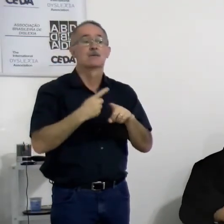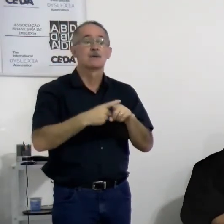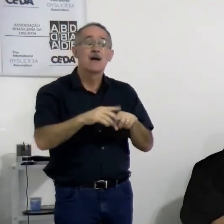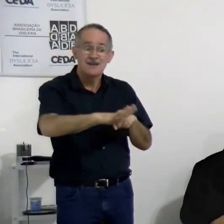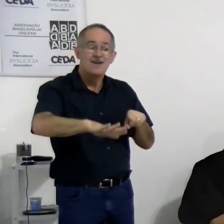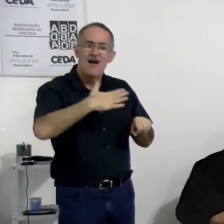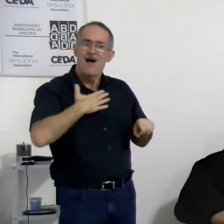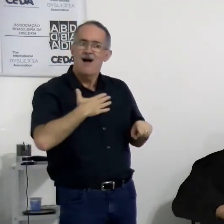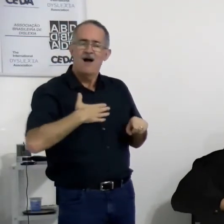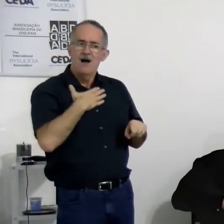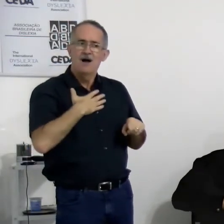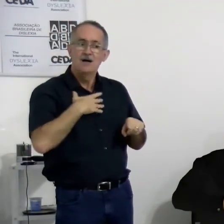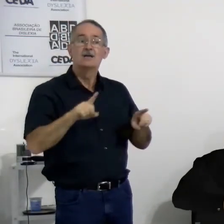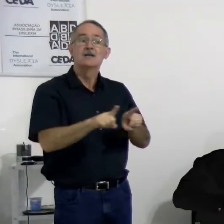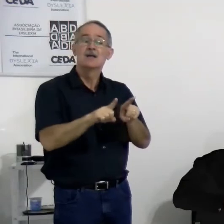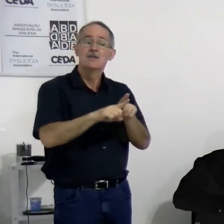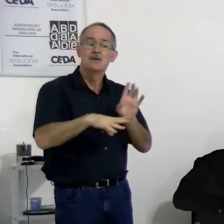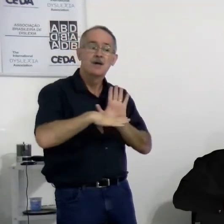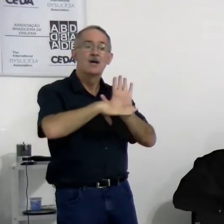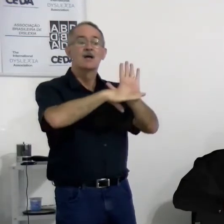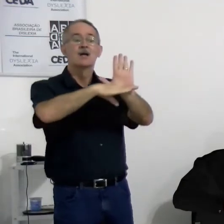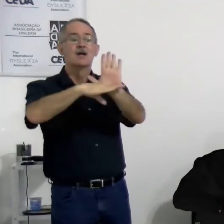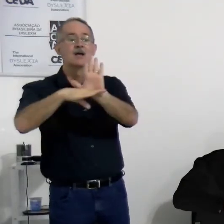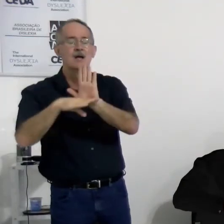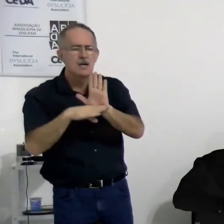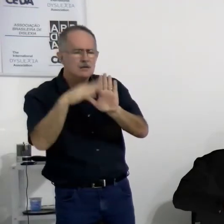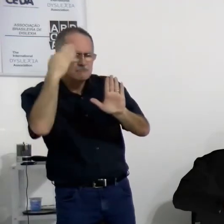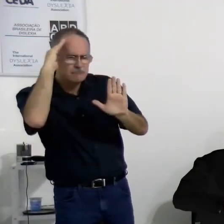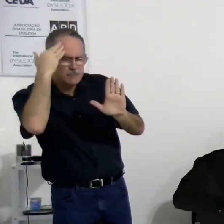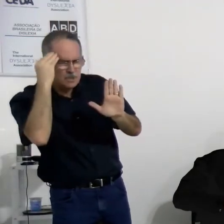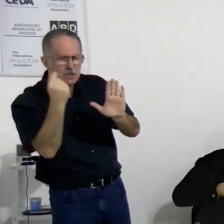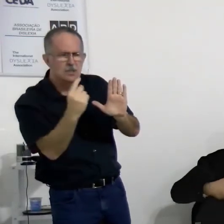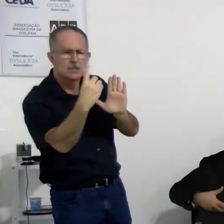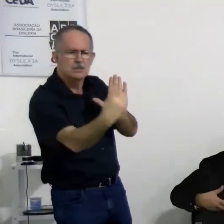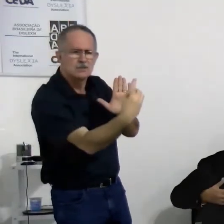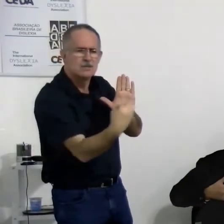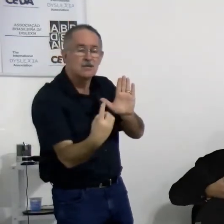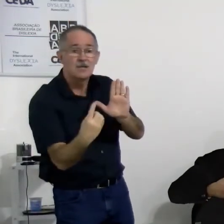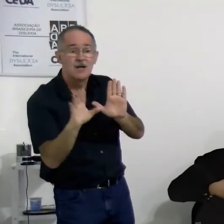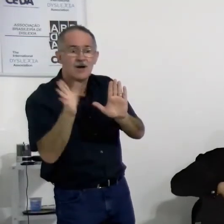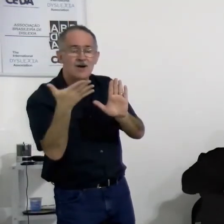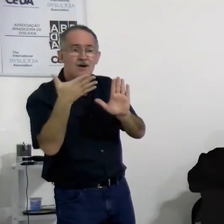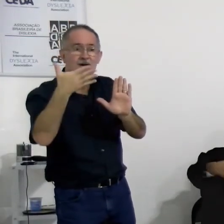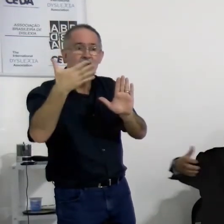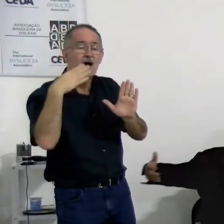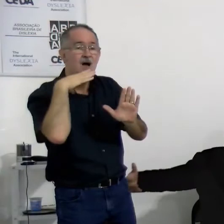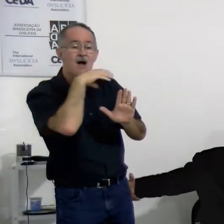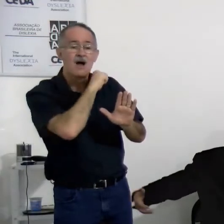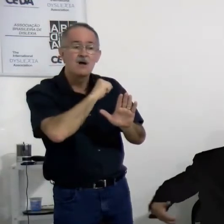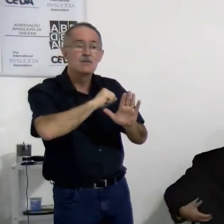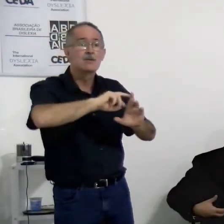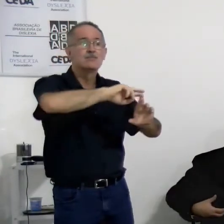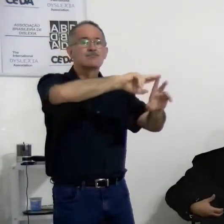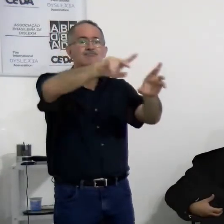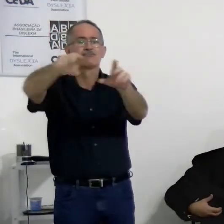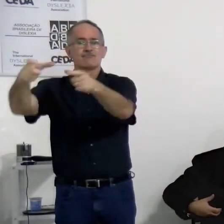Não é? E porque isso possibilita coleta de dados em tempo real, não é? Em vários